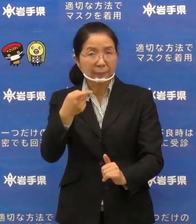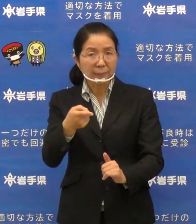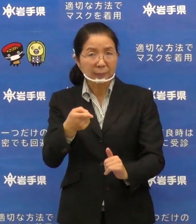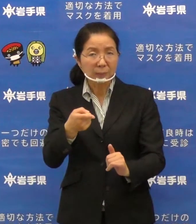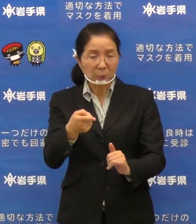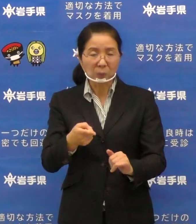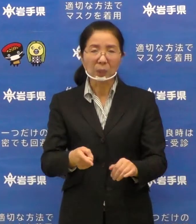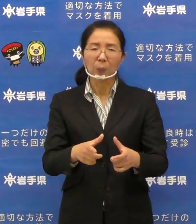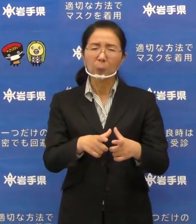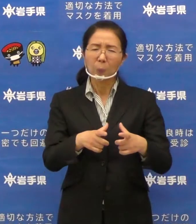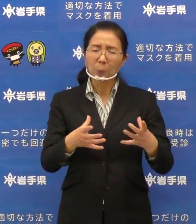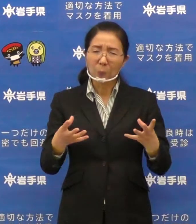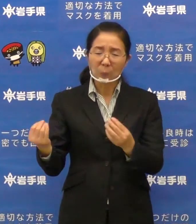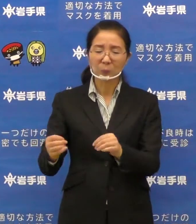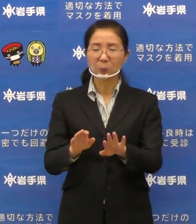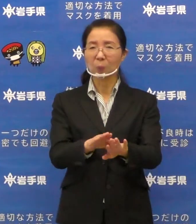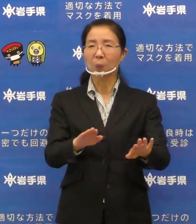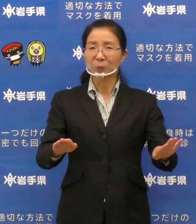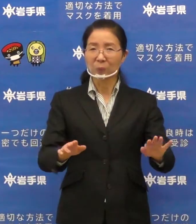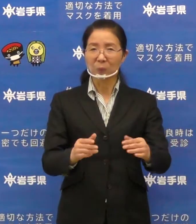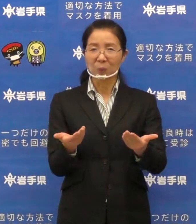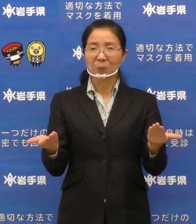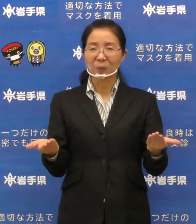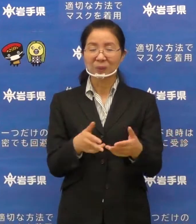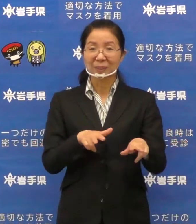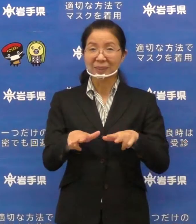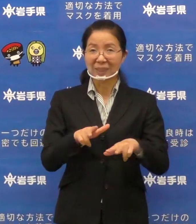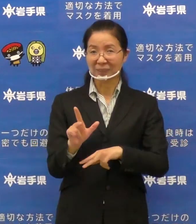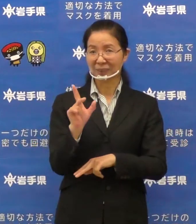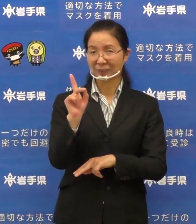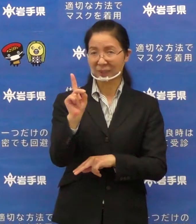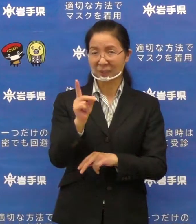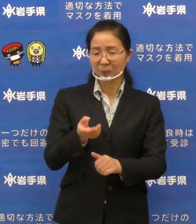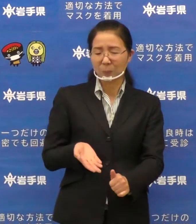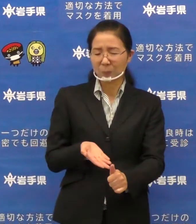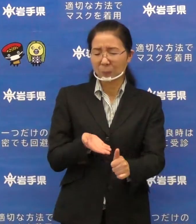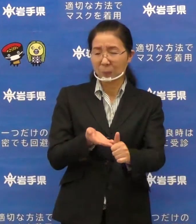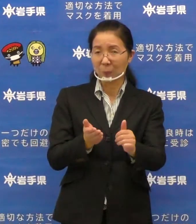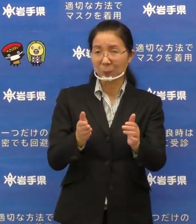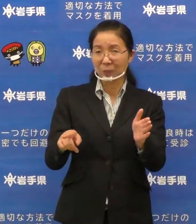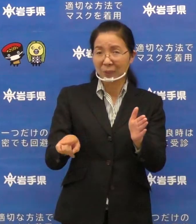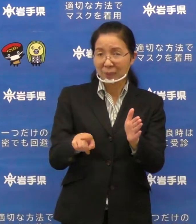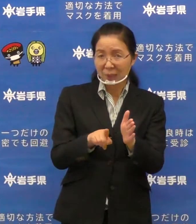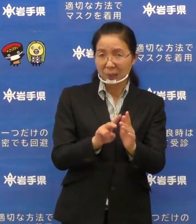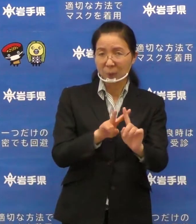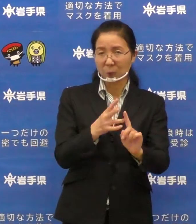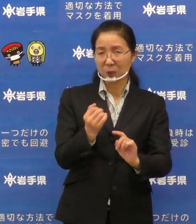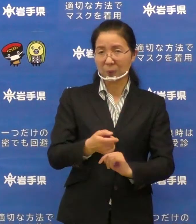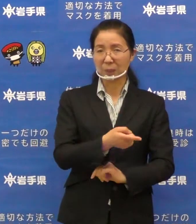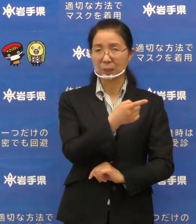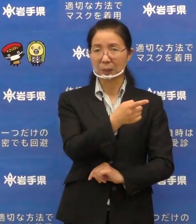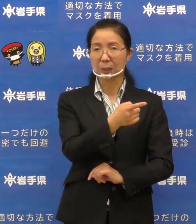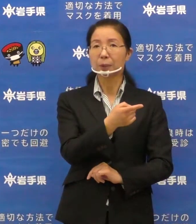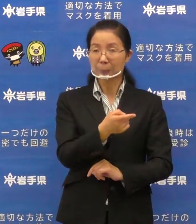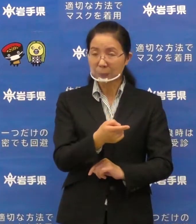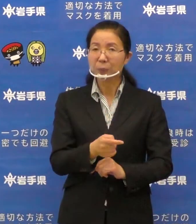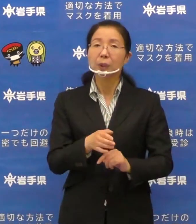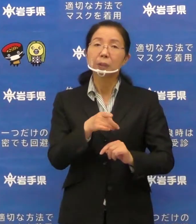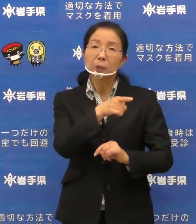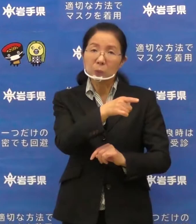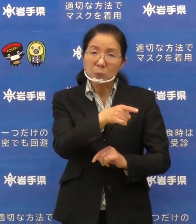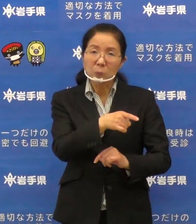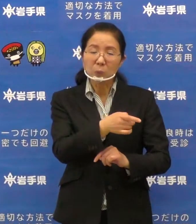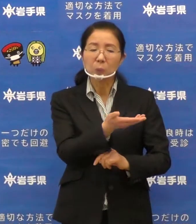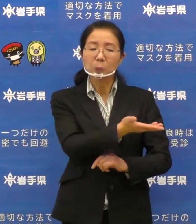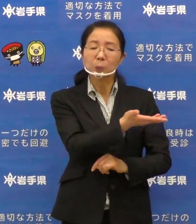チルドレンのような政治家を出してこられたと思います。一方で小沢先生自身の後